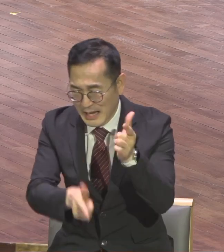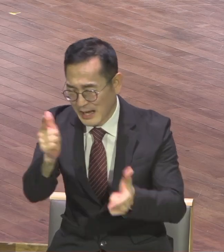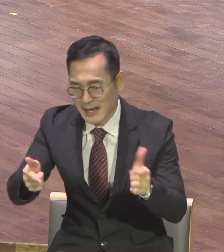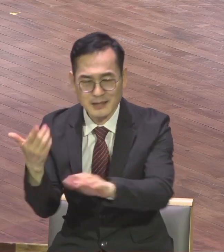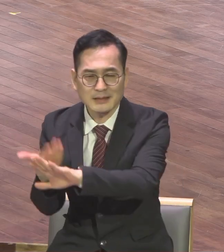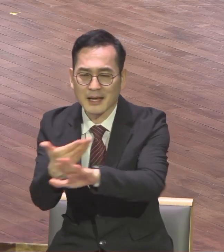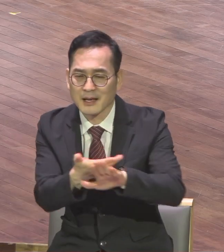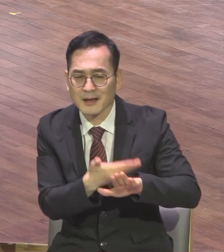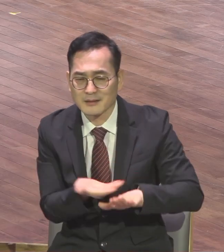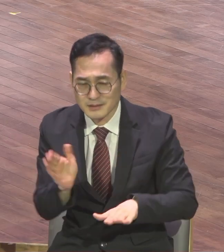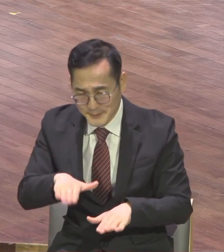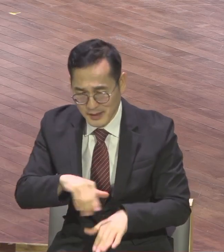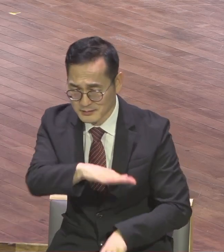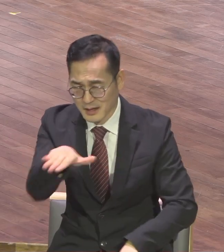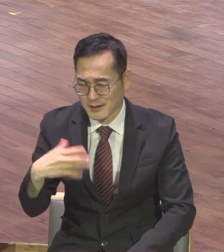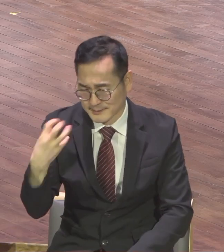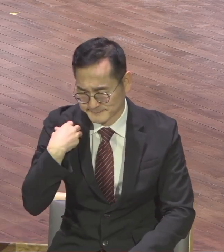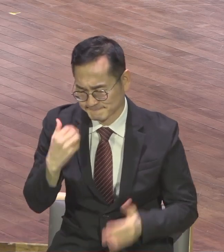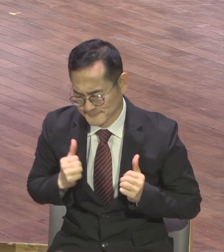받을 수 있느냐.